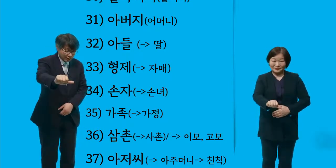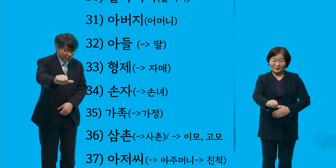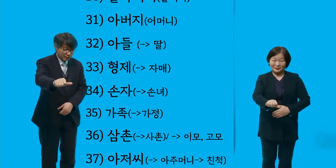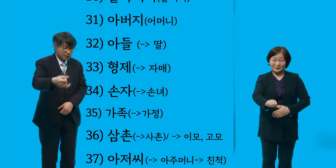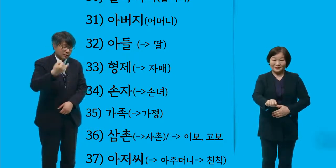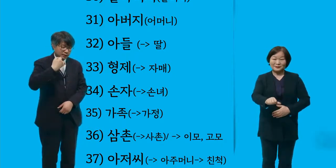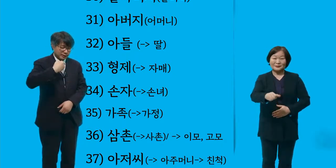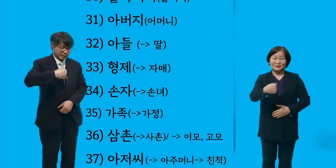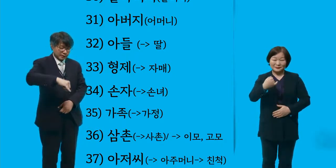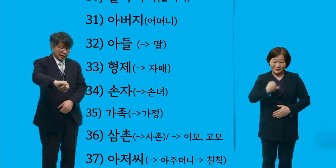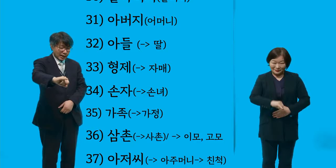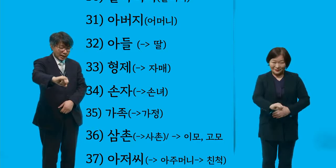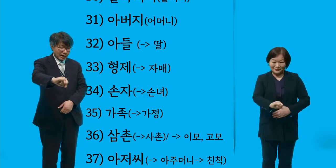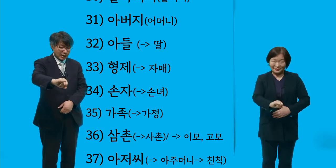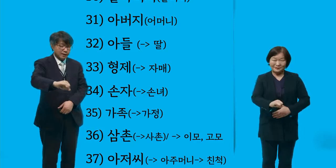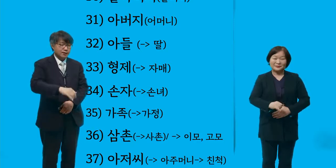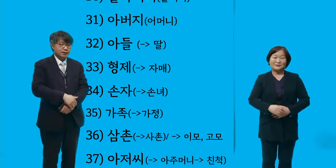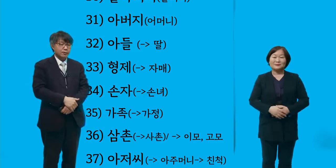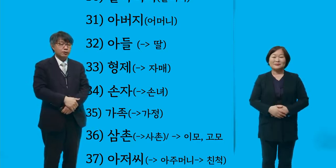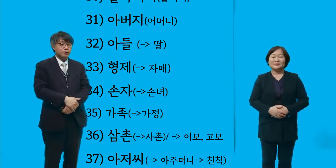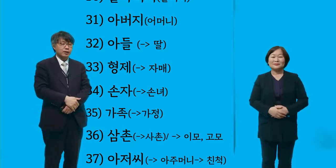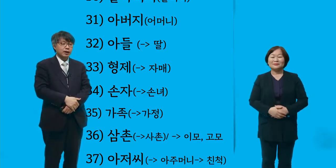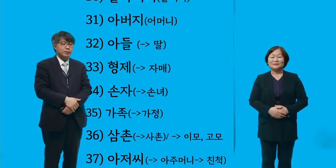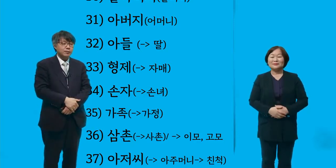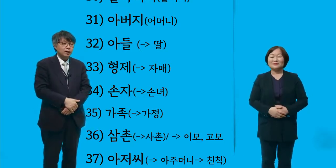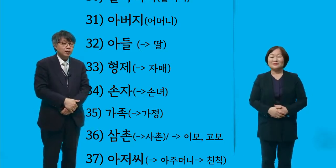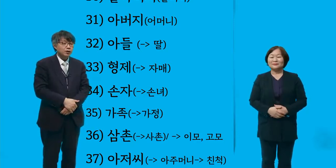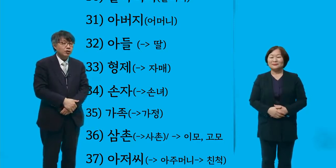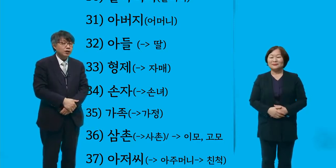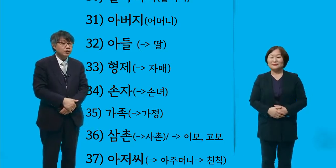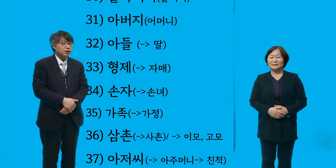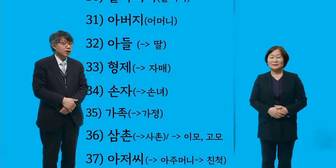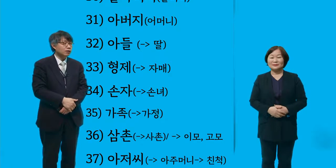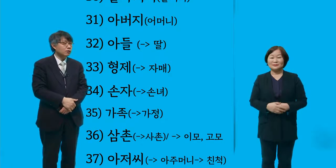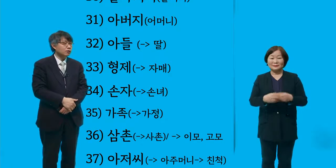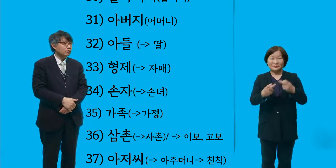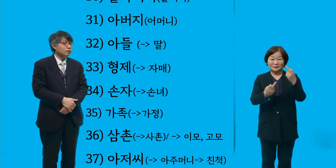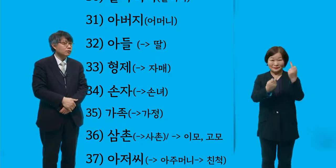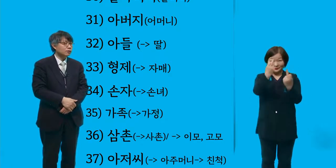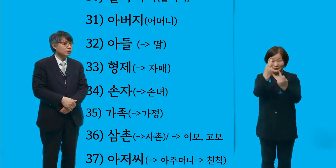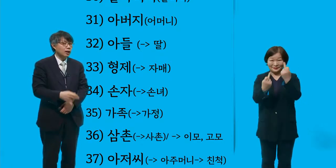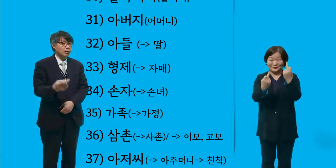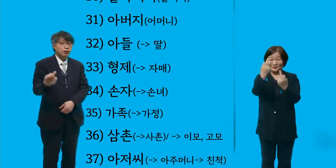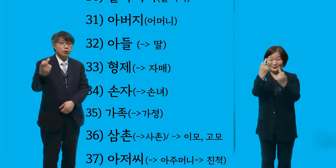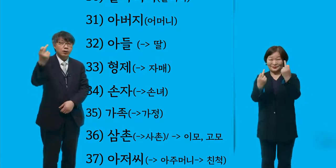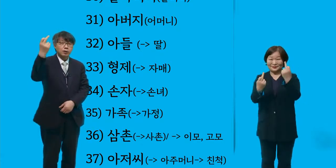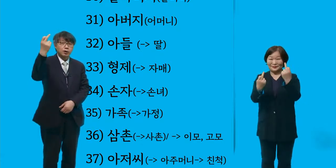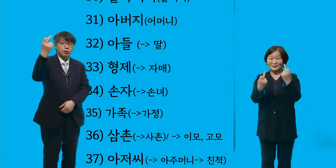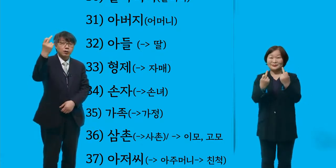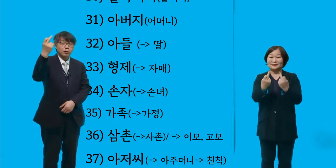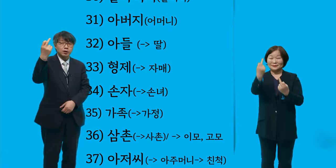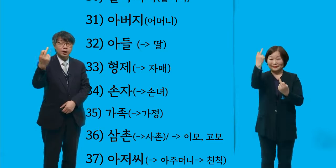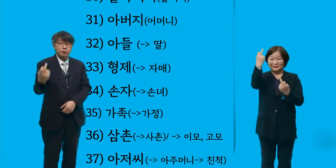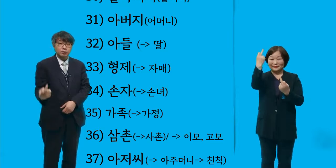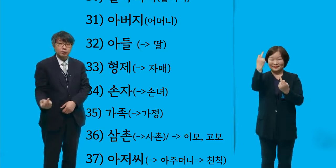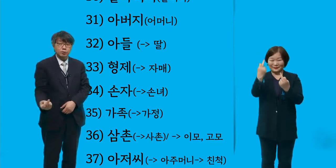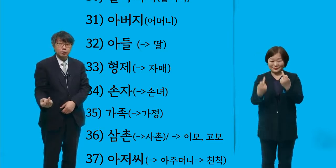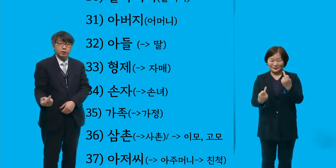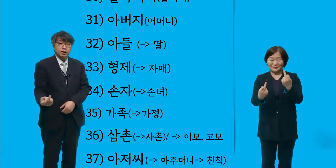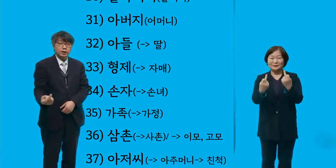아들, 딸 네, 배웠습니다. 형제는 어떻게 한다고요? 자 이렇게 올리면 형이고 이렇게 하면